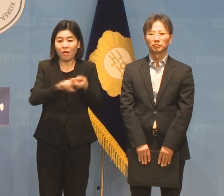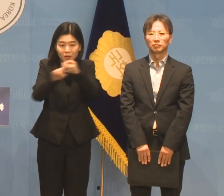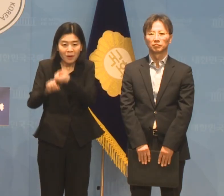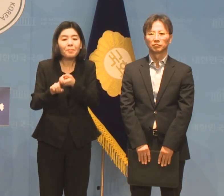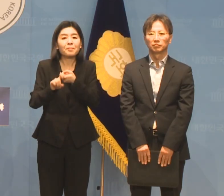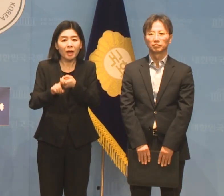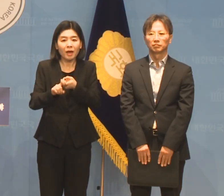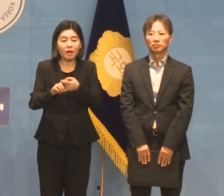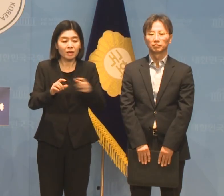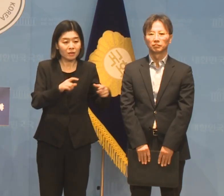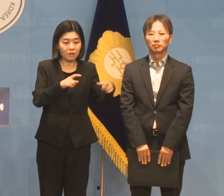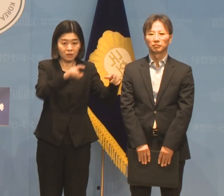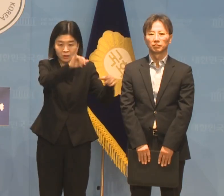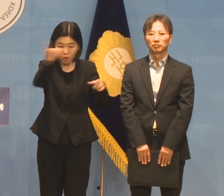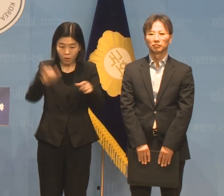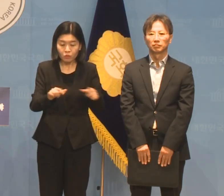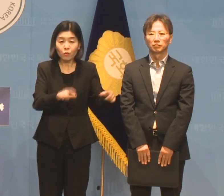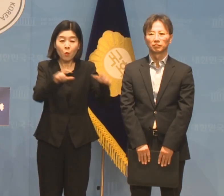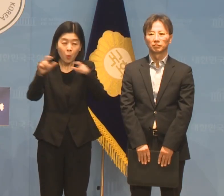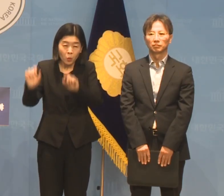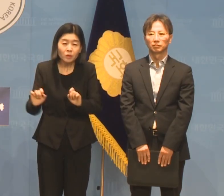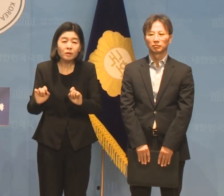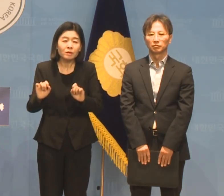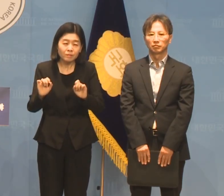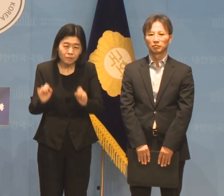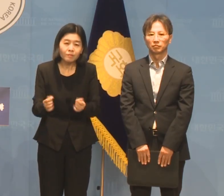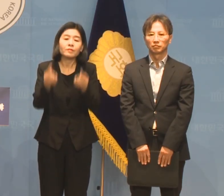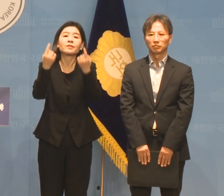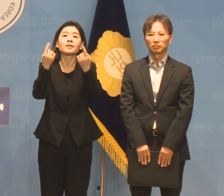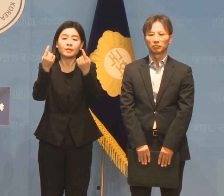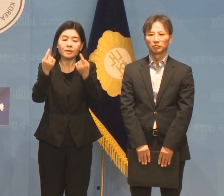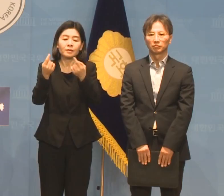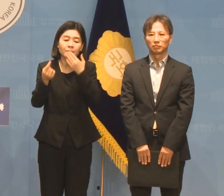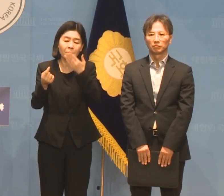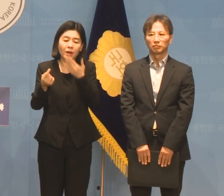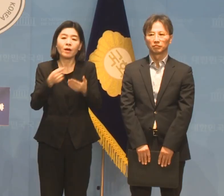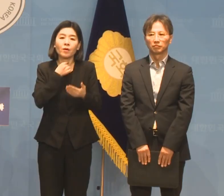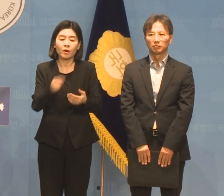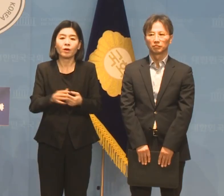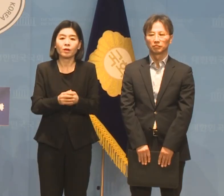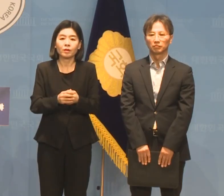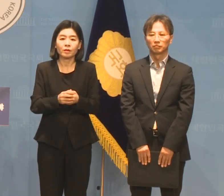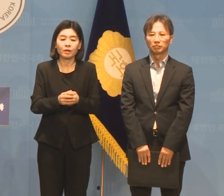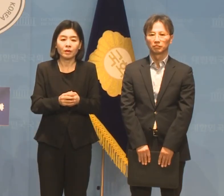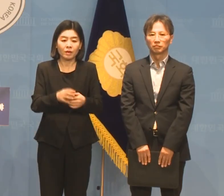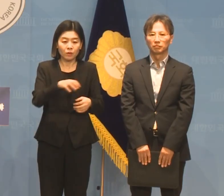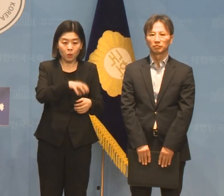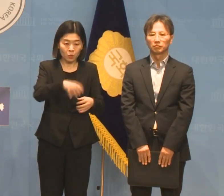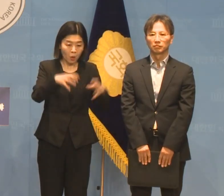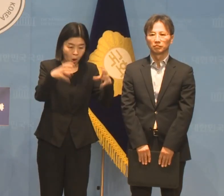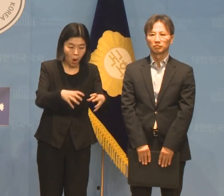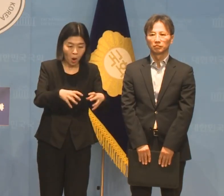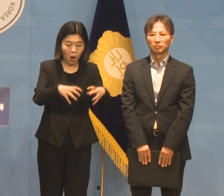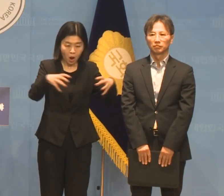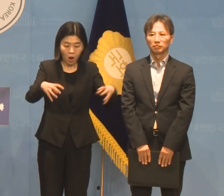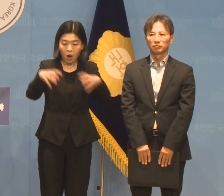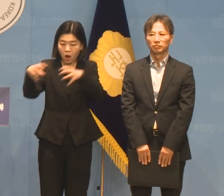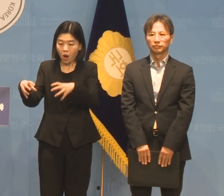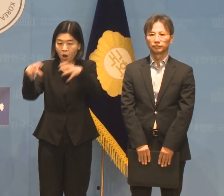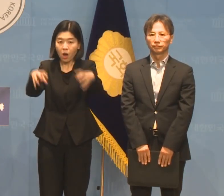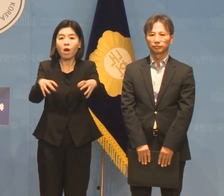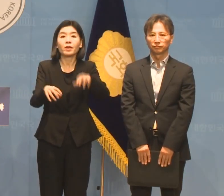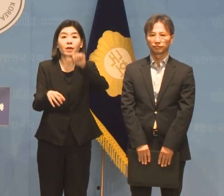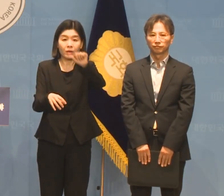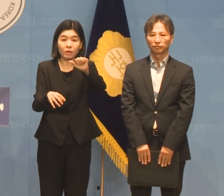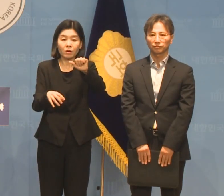선진교육 거버넌스가 작동하도록 하겠습니다. 5대 권역별 메가시티를 통해 교육과 산업, 의료